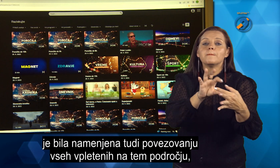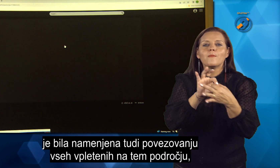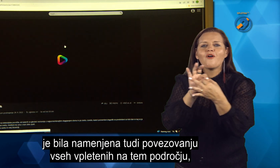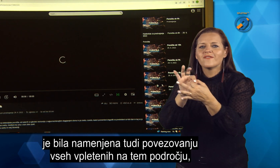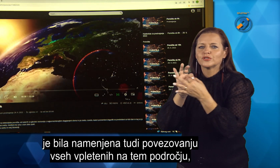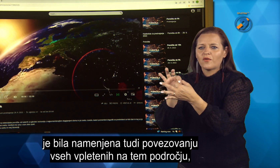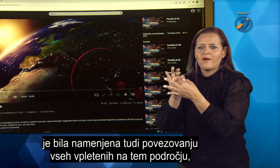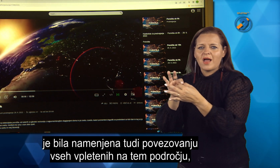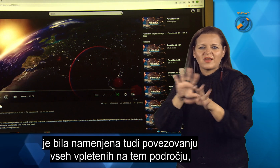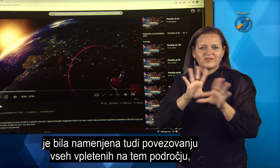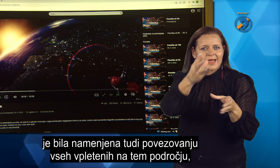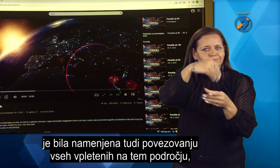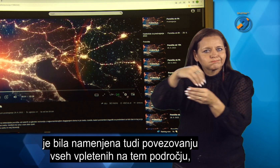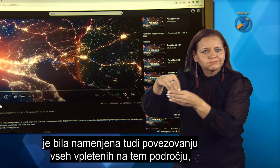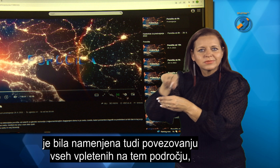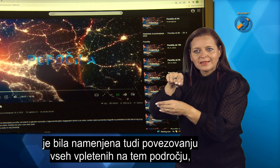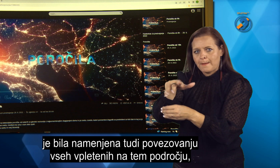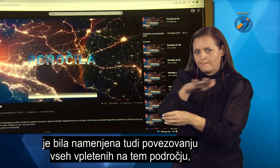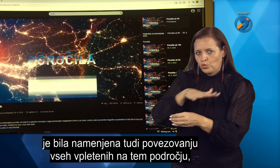področju.